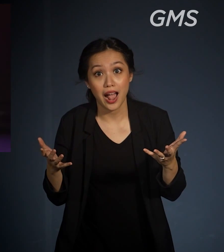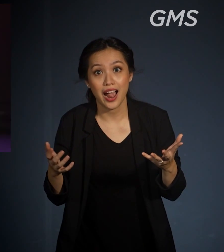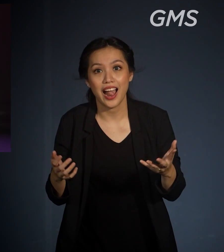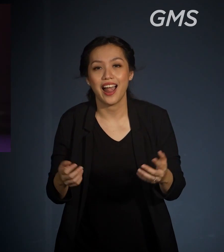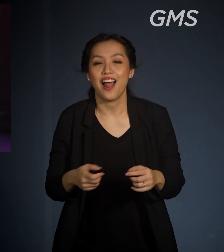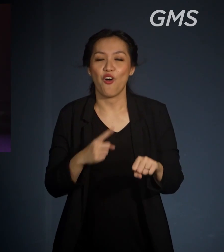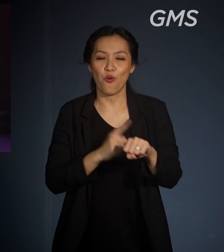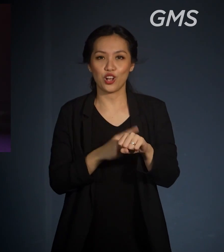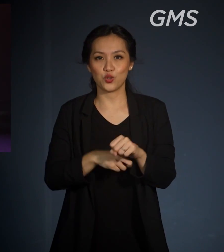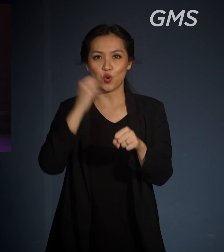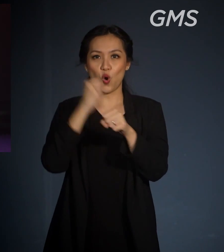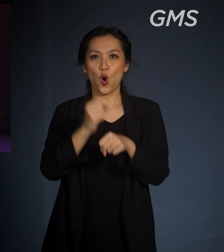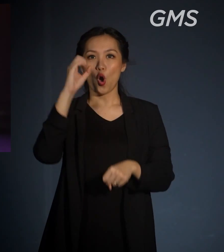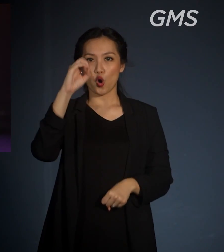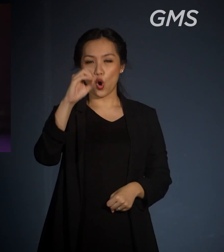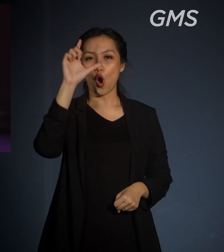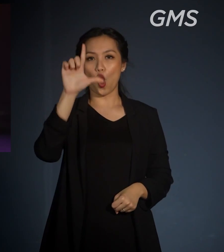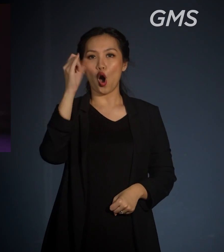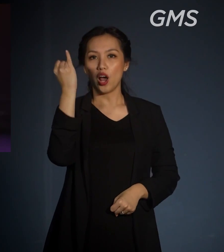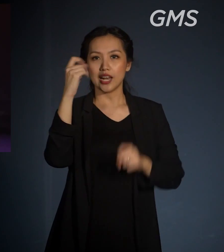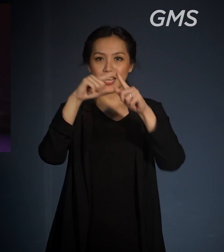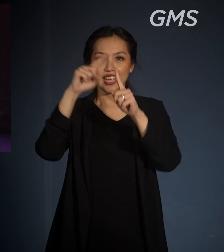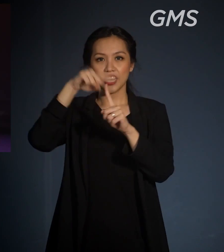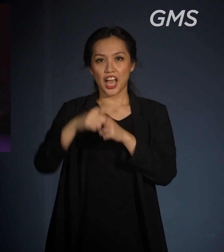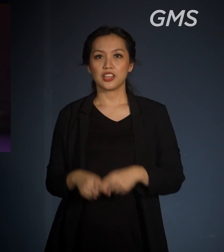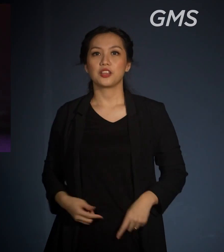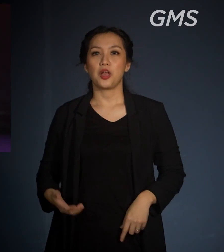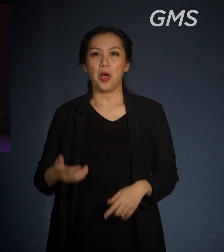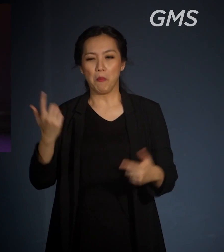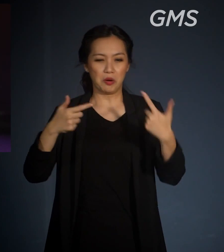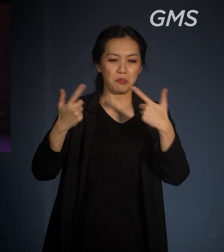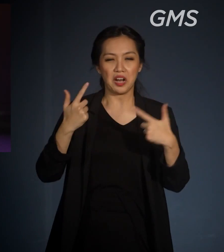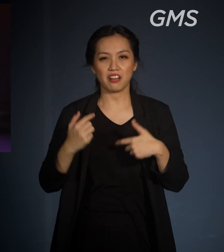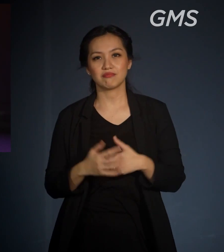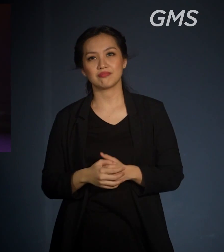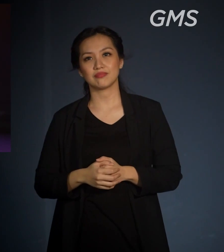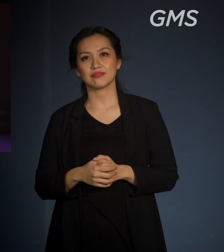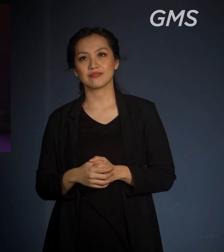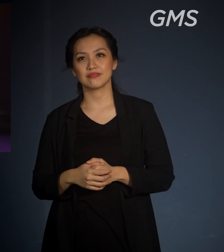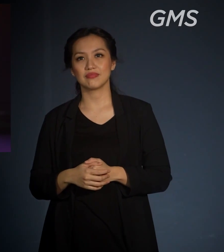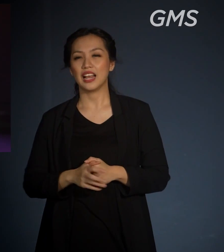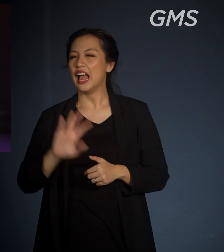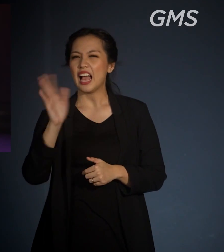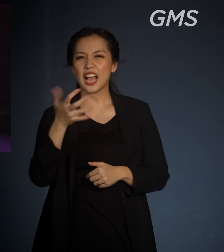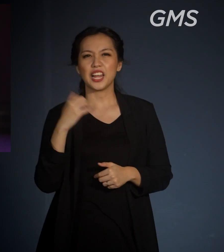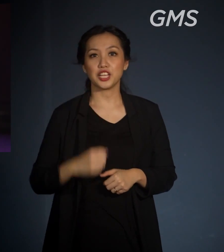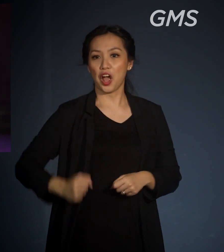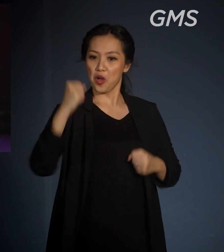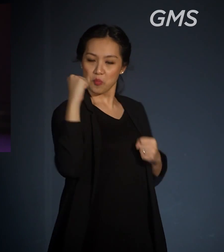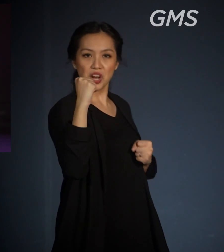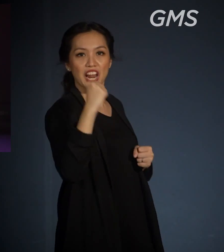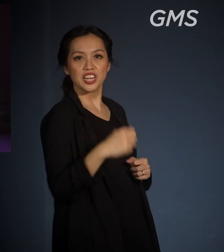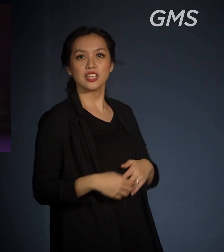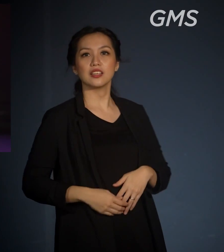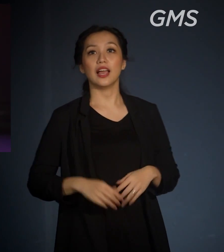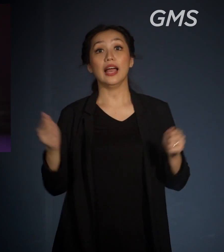Yaitu ketika Goliat menantang seluruh barisan tentara Israel. Dan tidak ada satupun tentara yang berani lawan one on one